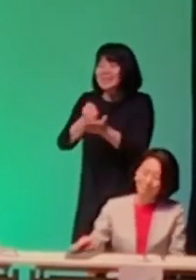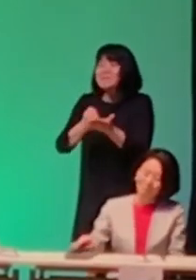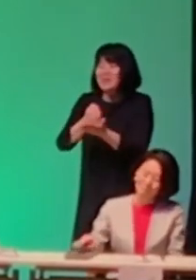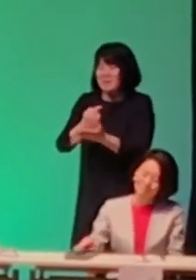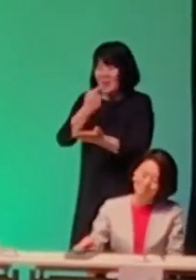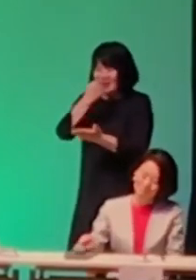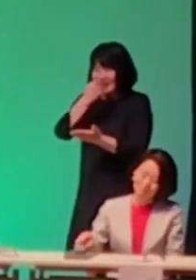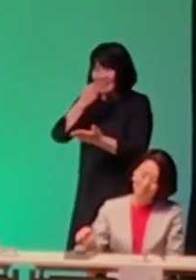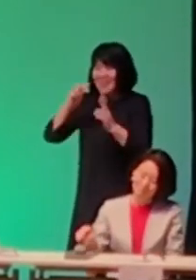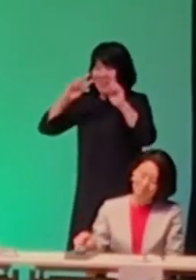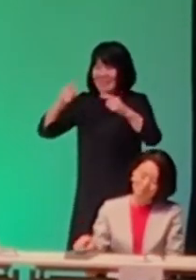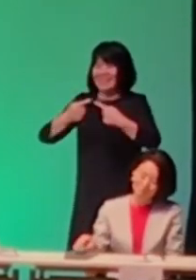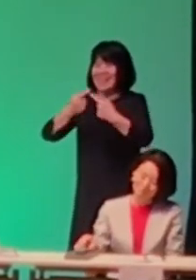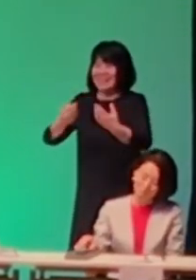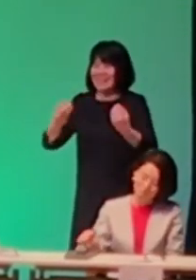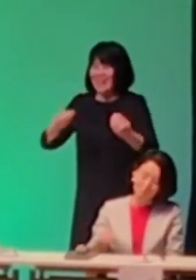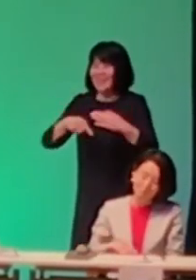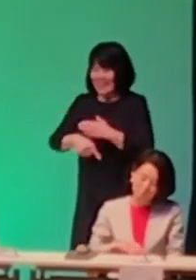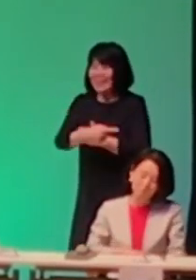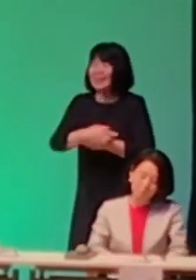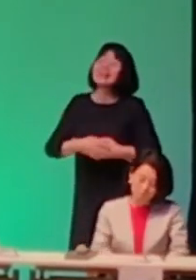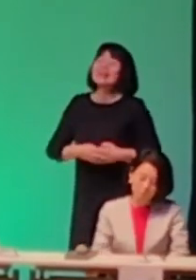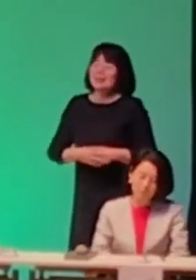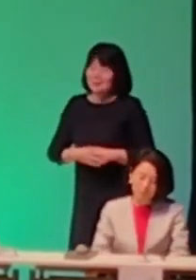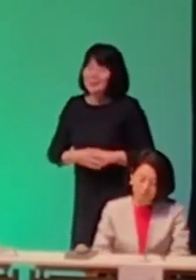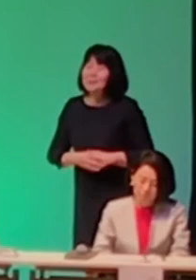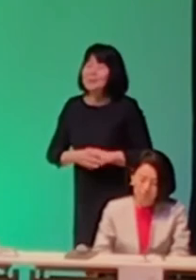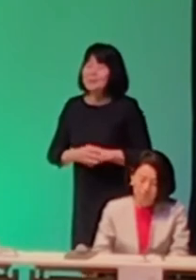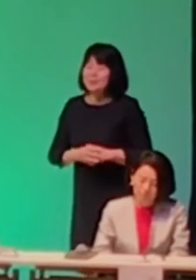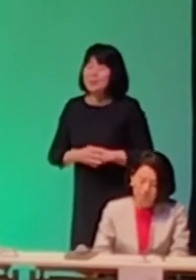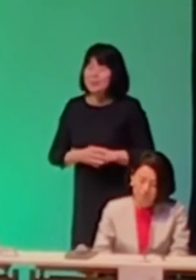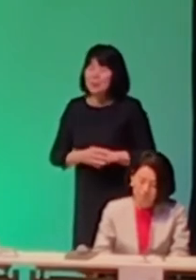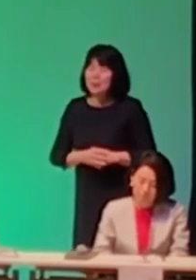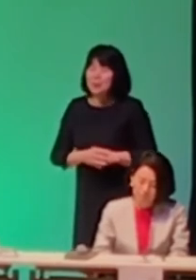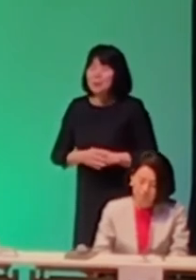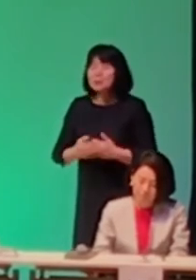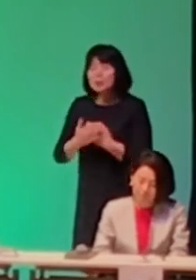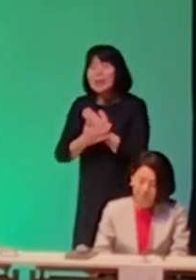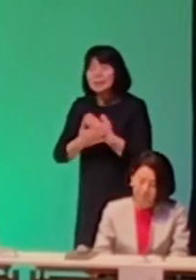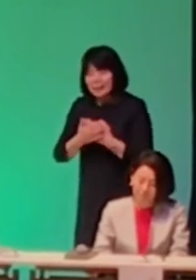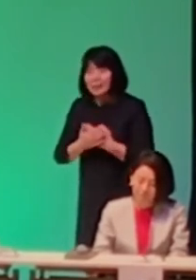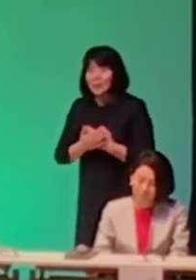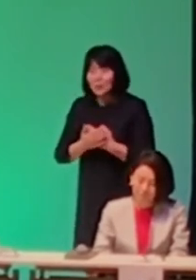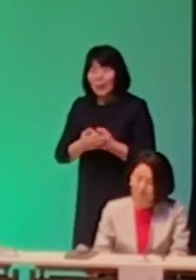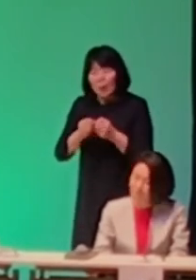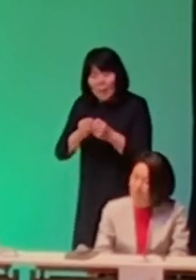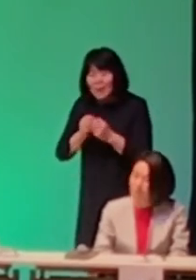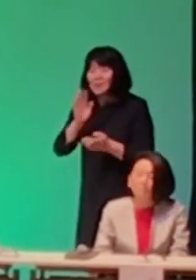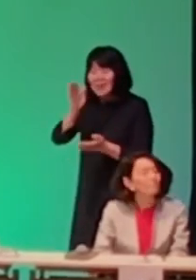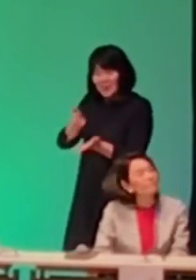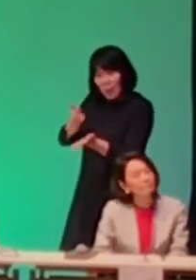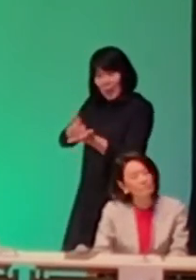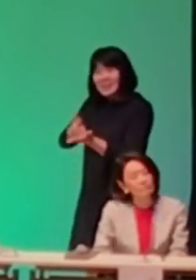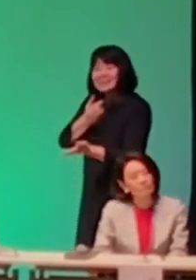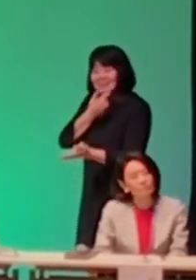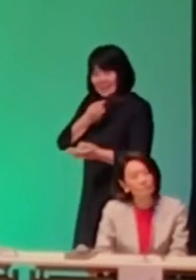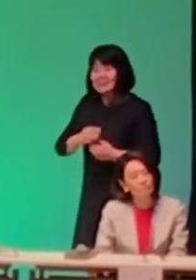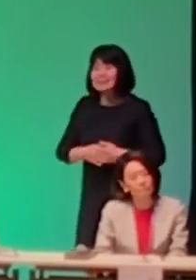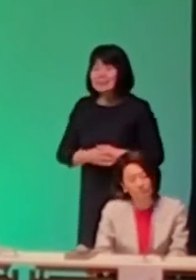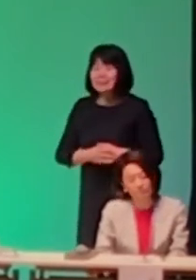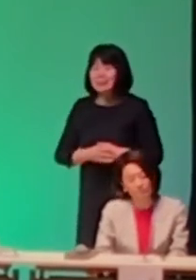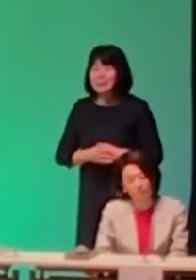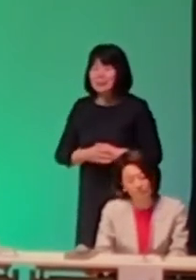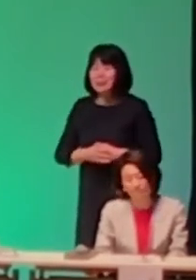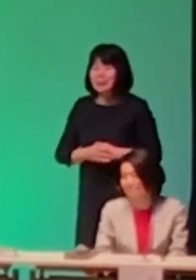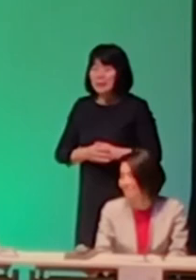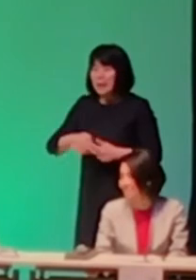が社会人生活を送ってきたのかなというふうなことを思っています。でそのあたりのことは後ほどまたお話をしたいんですけれども、